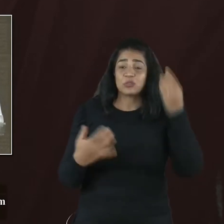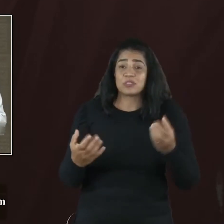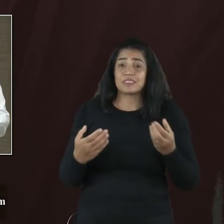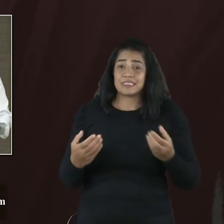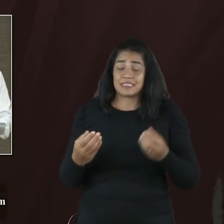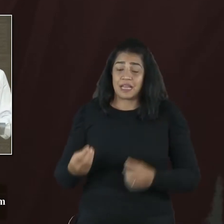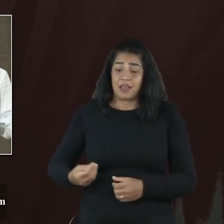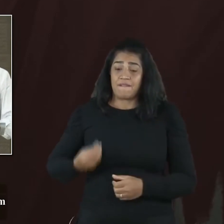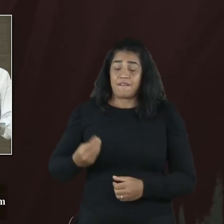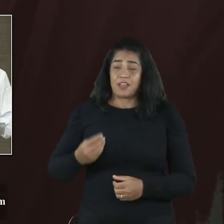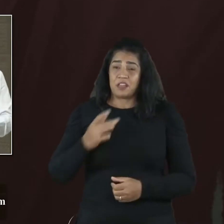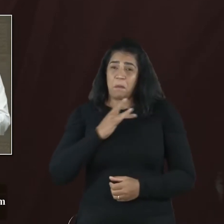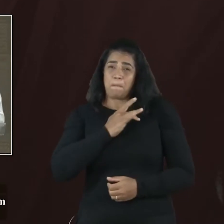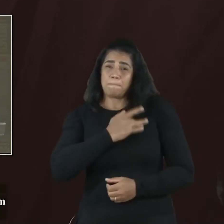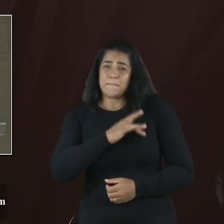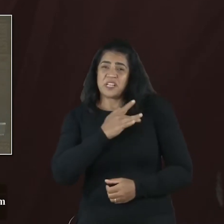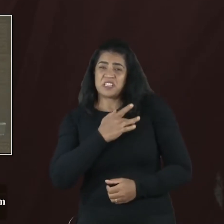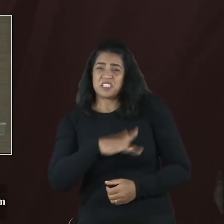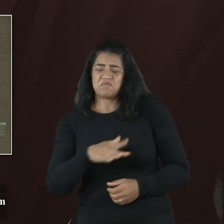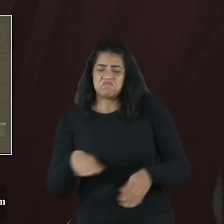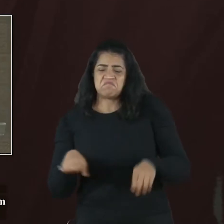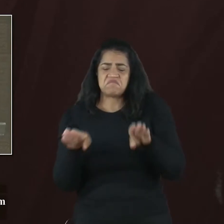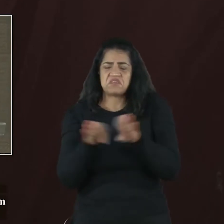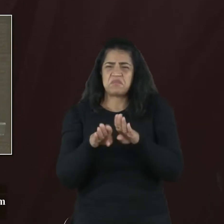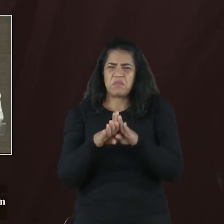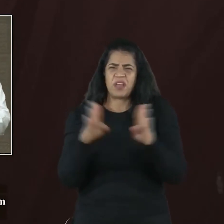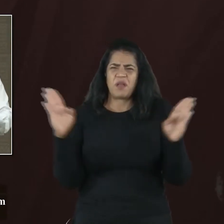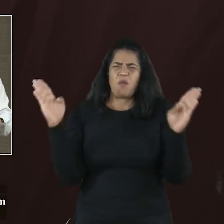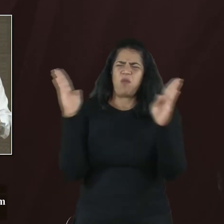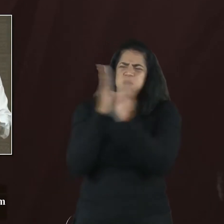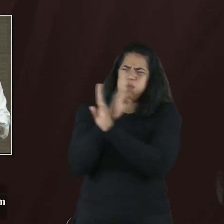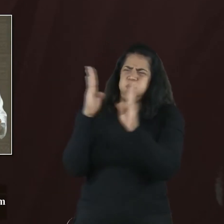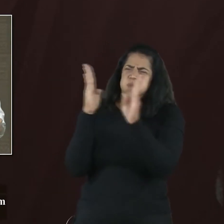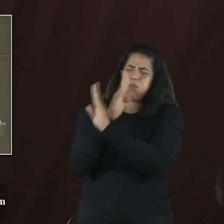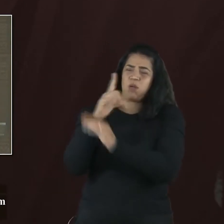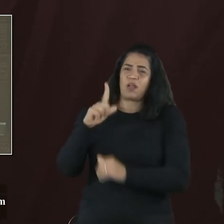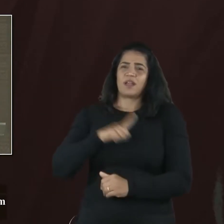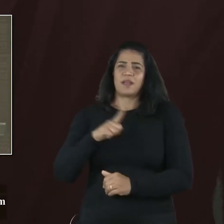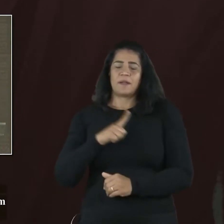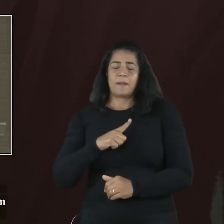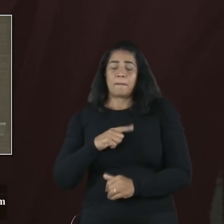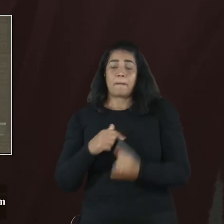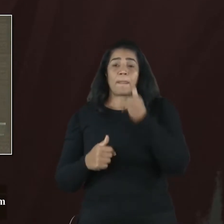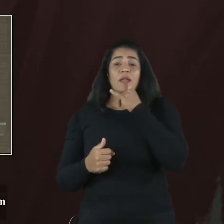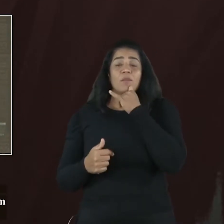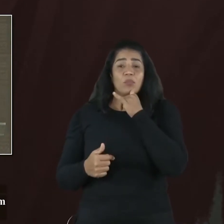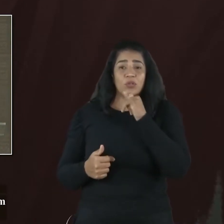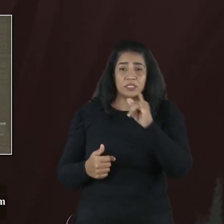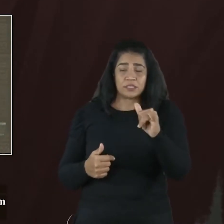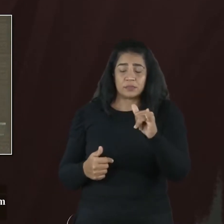Jesus serão perseguidos. Os comportores dinâmicos, quando